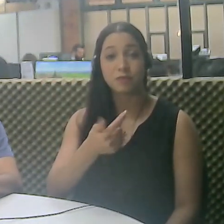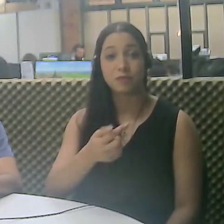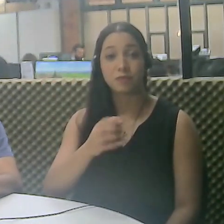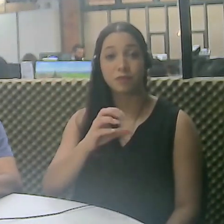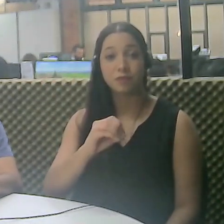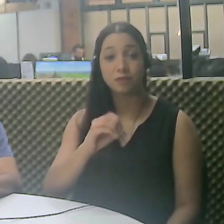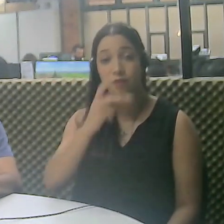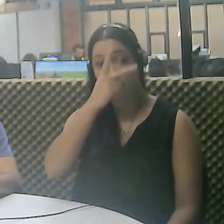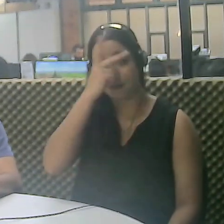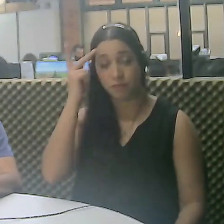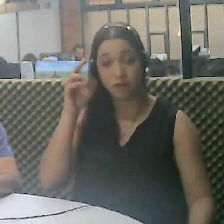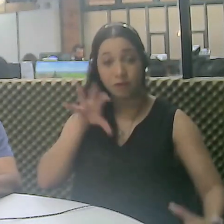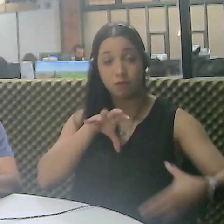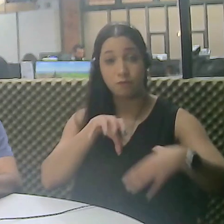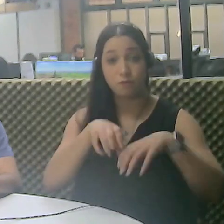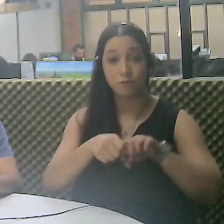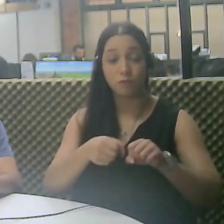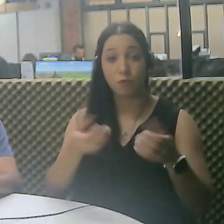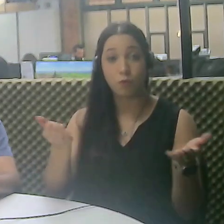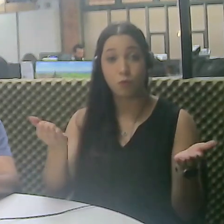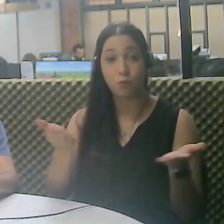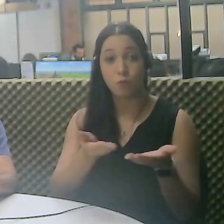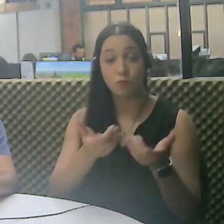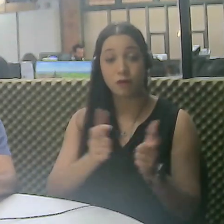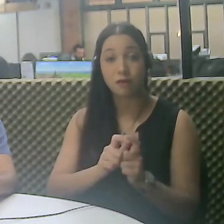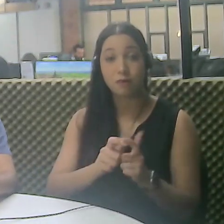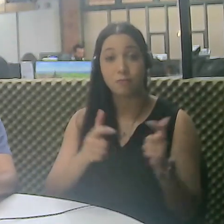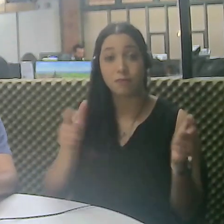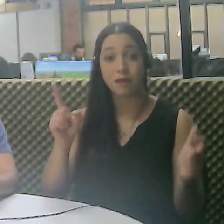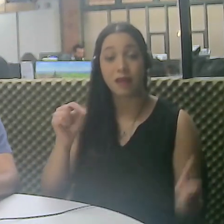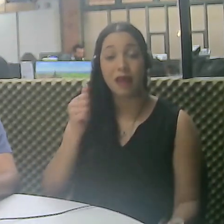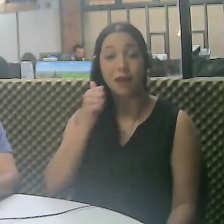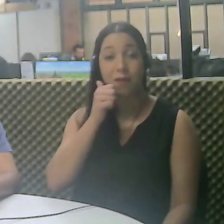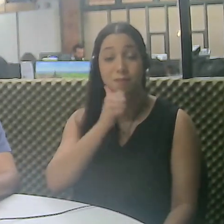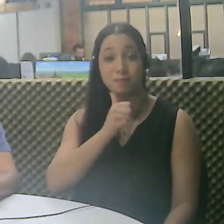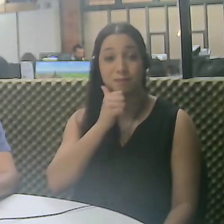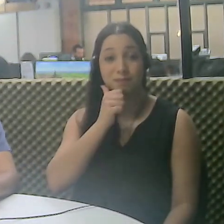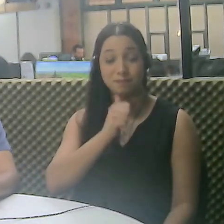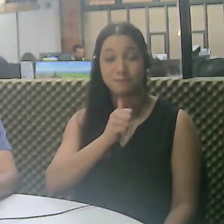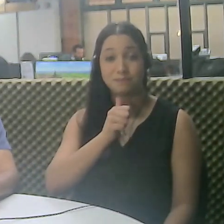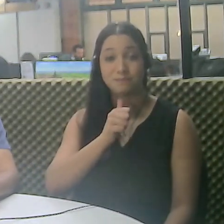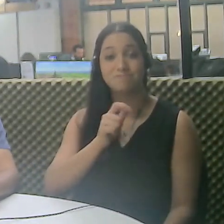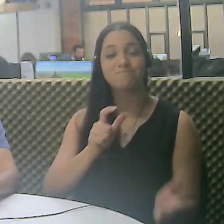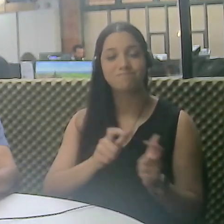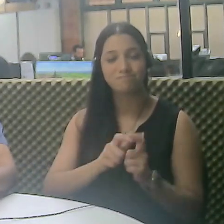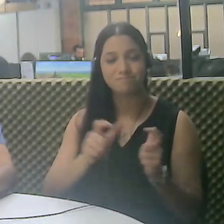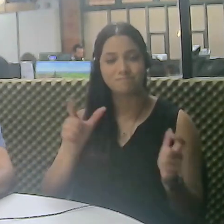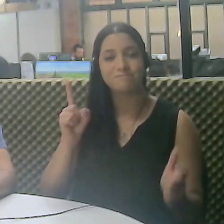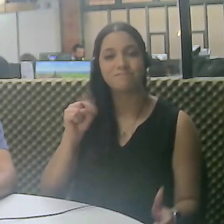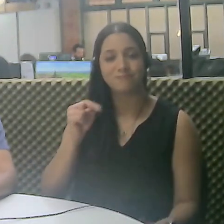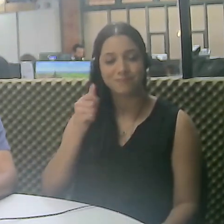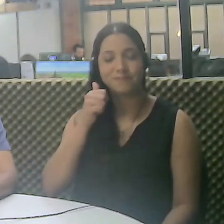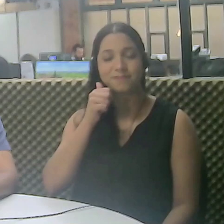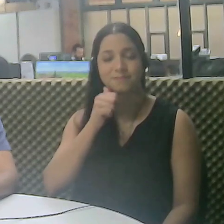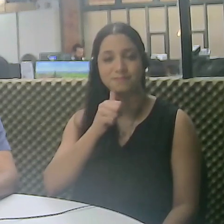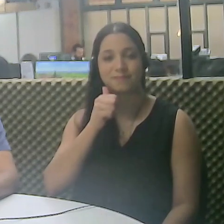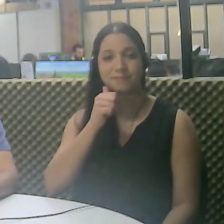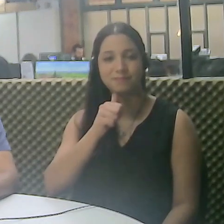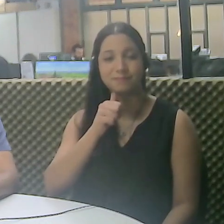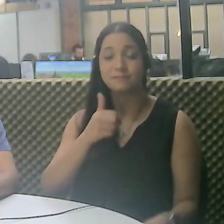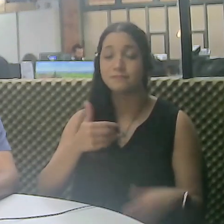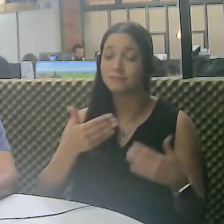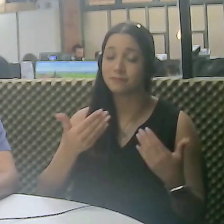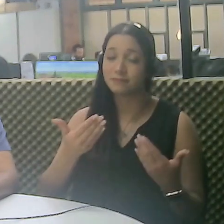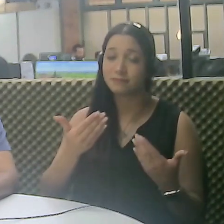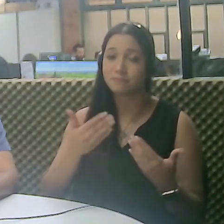4.670 formandos e formandas. A maioria, mulheres. A maioria são mulheres. Então,